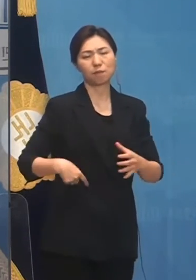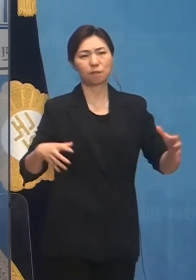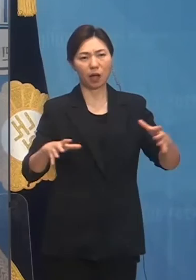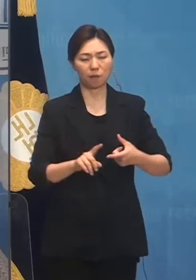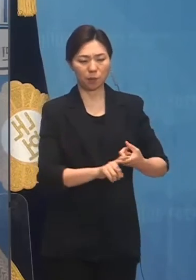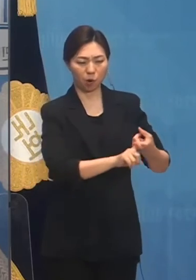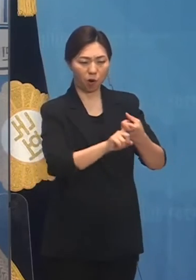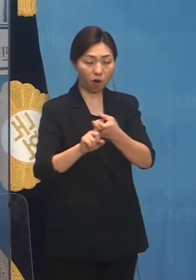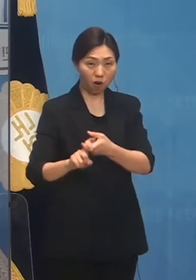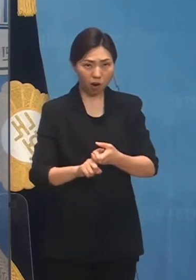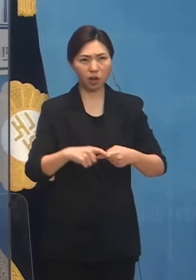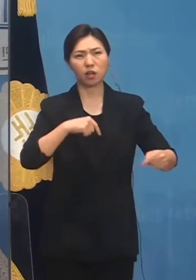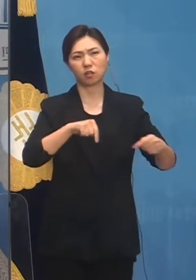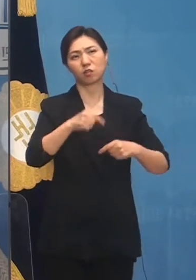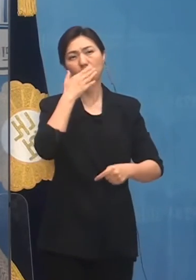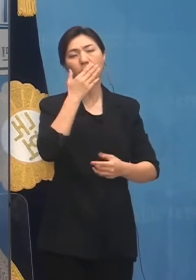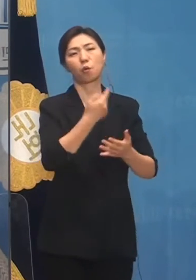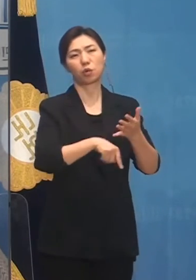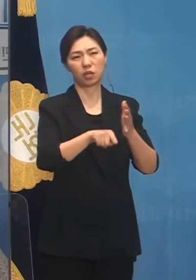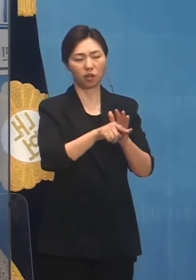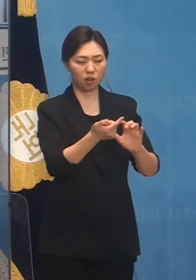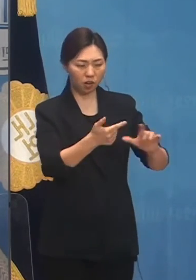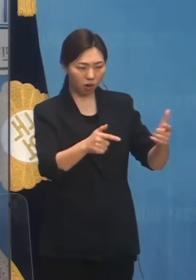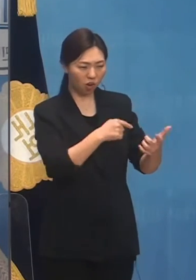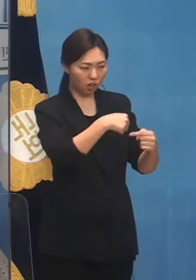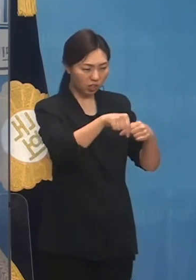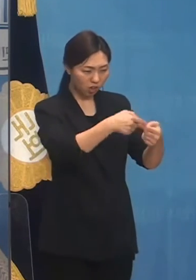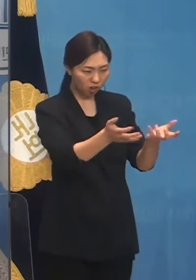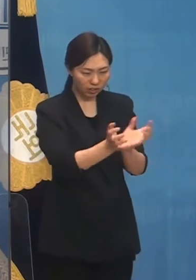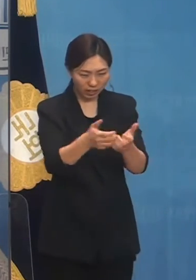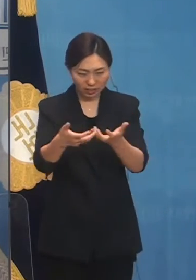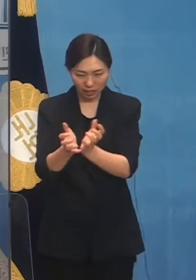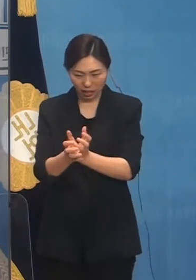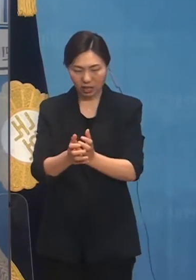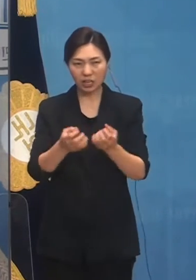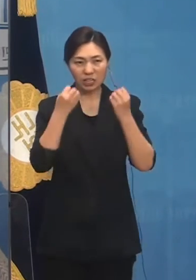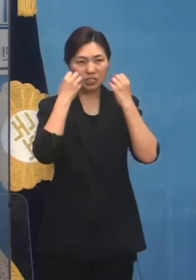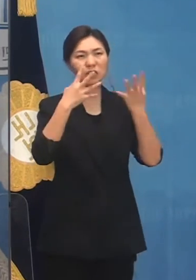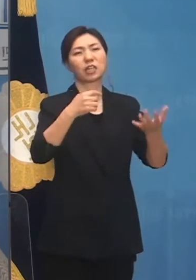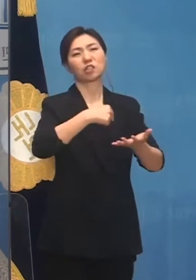가능하도록 다원주의 정치개혁을 실현해야 합니다.